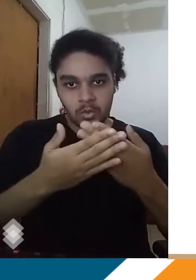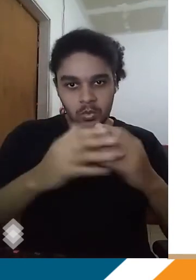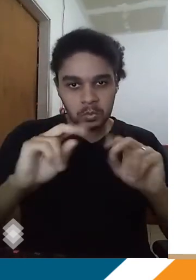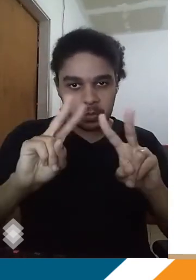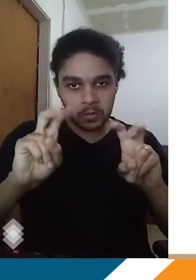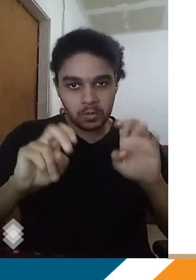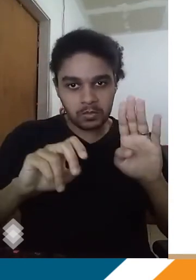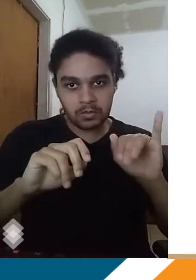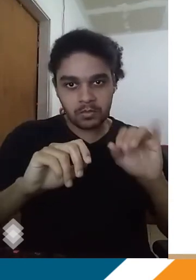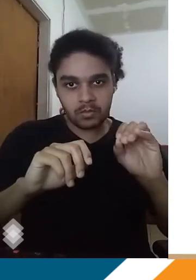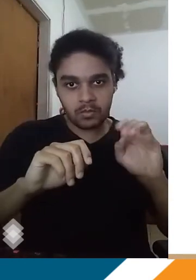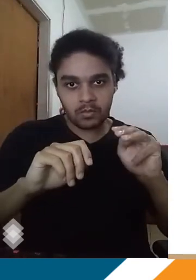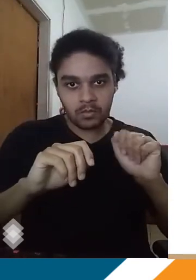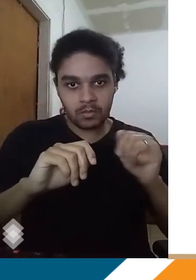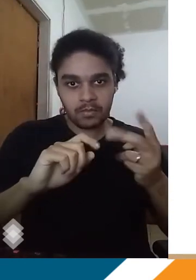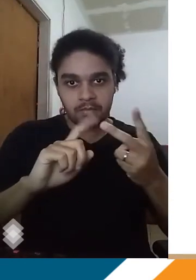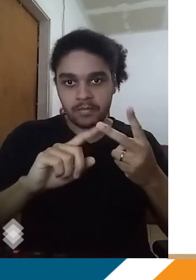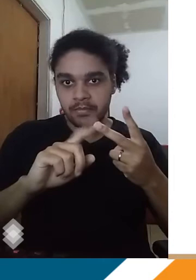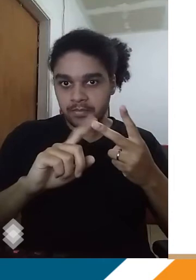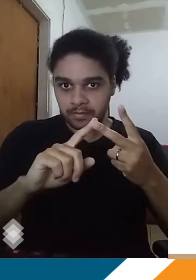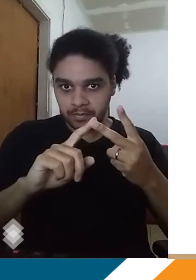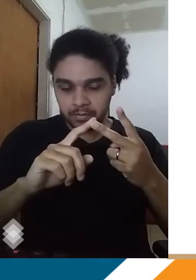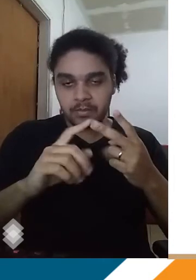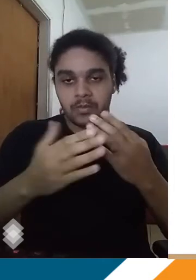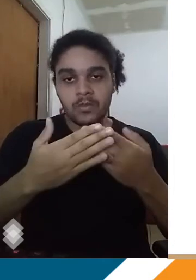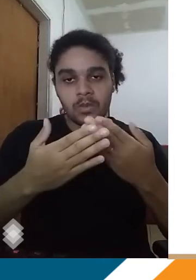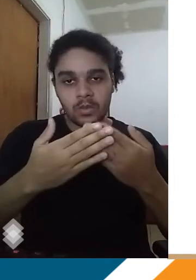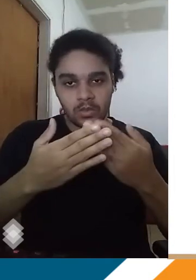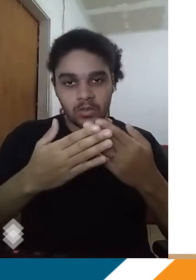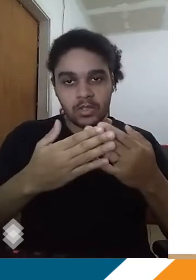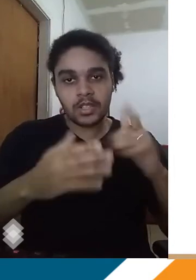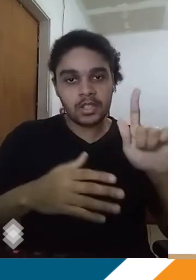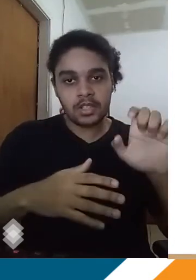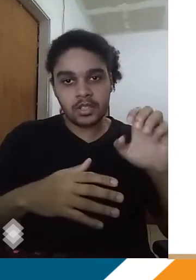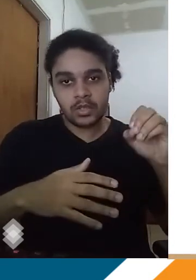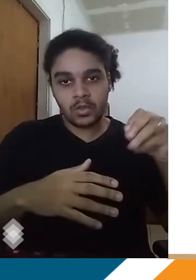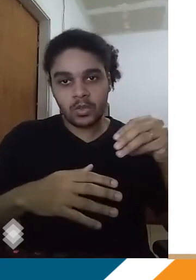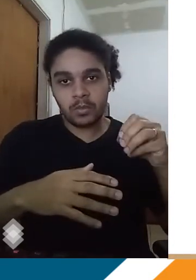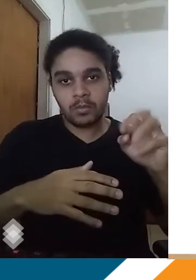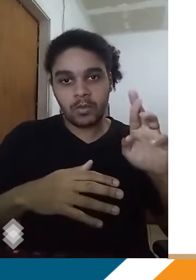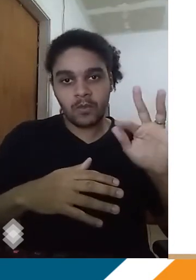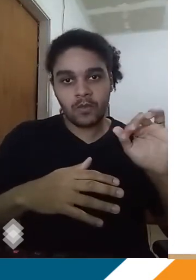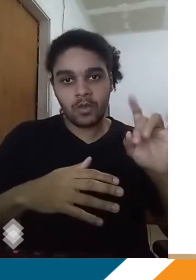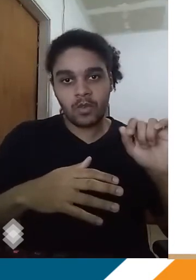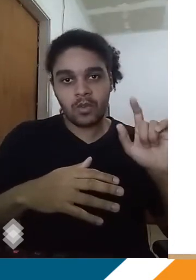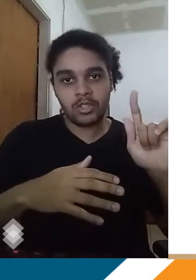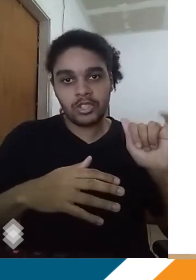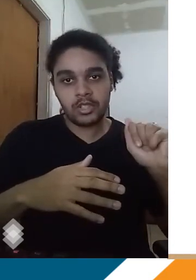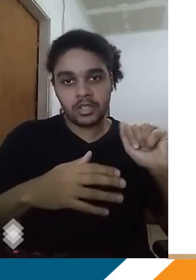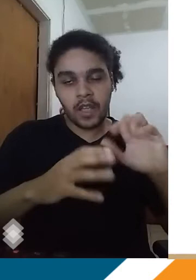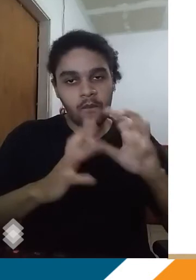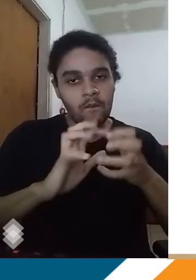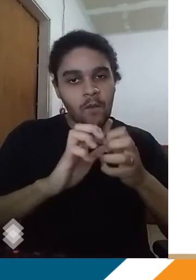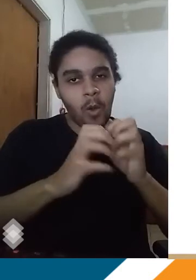mais sobre os biomas, e a outra frente relacionada aos estudos da geomorfologia, ou seja, as formas